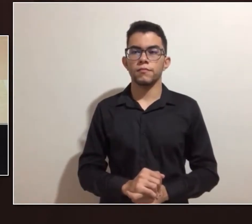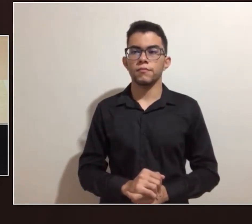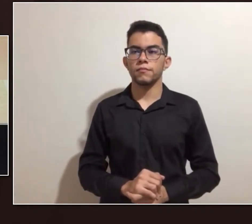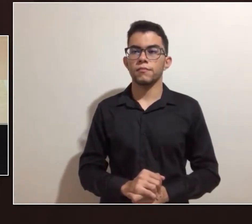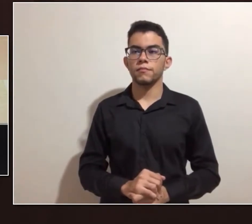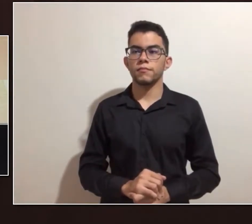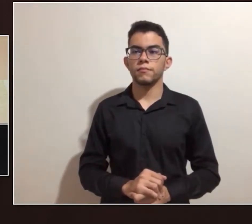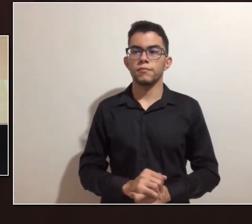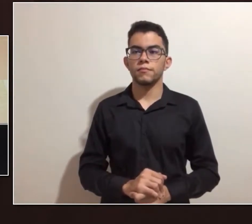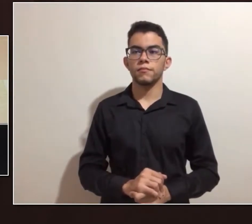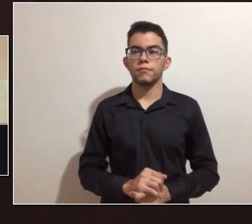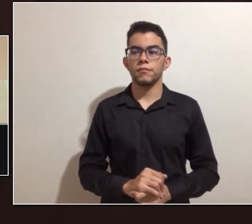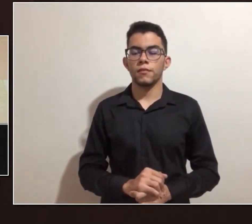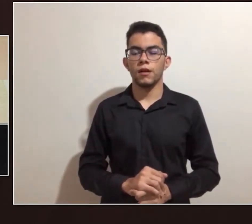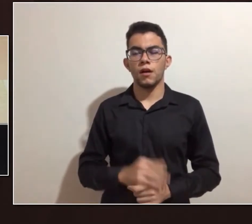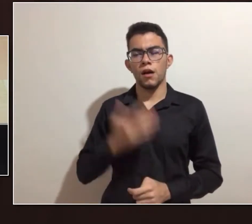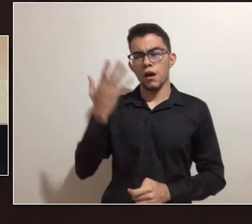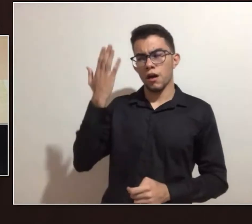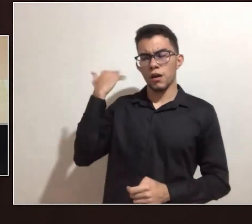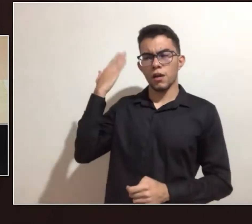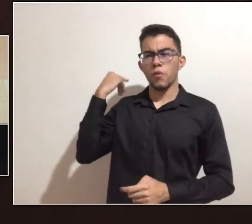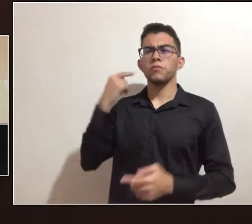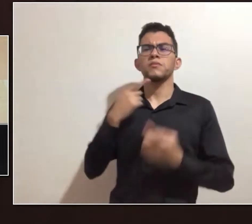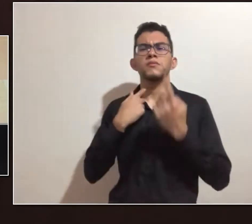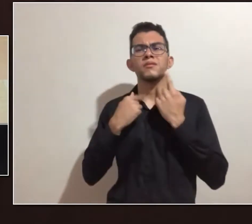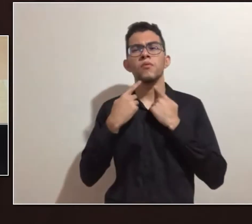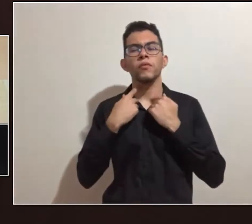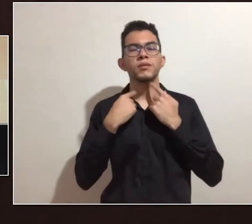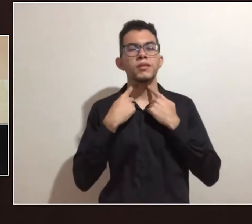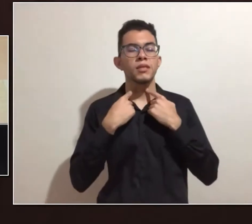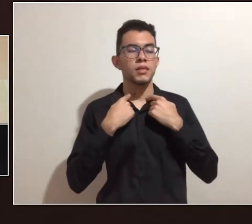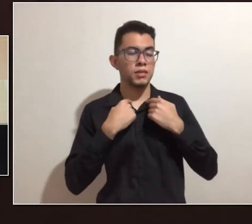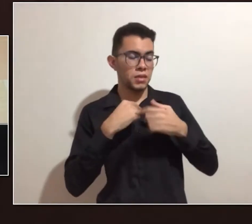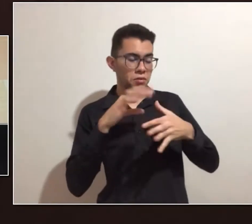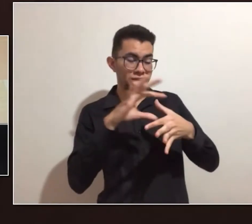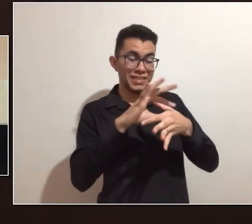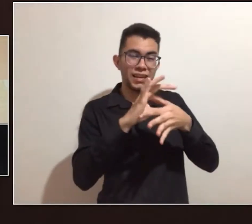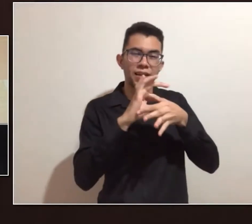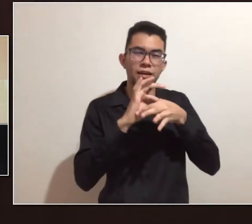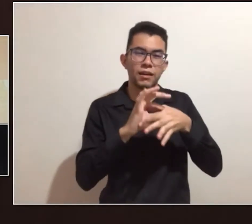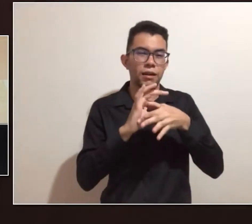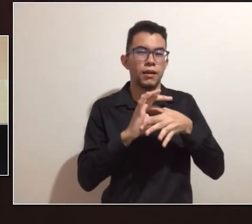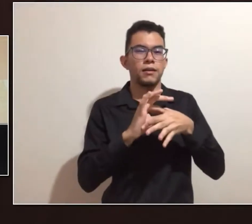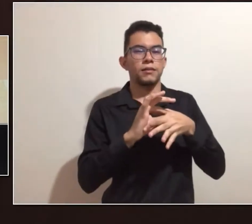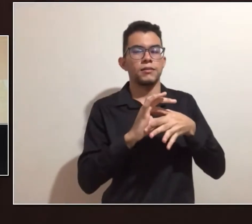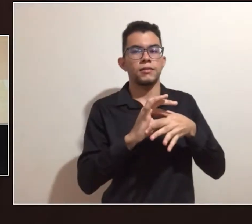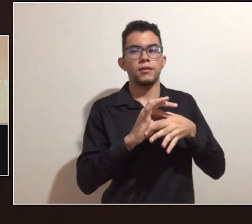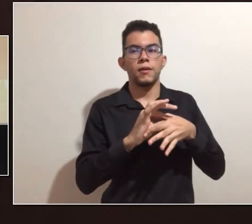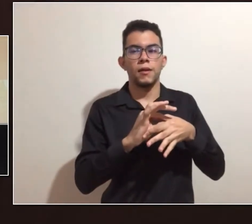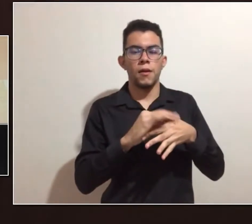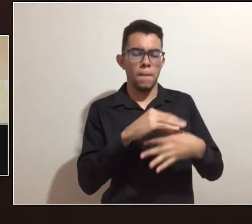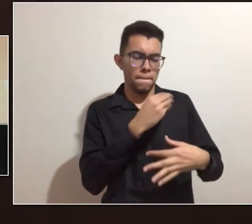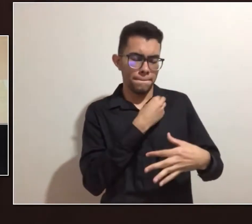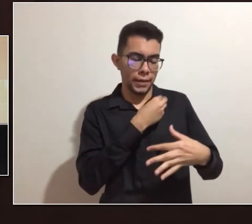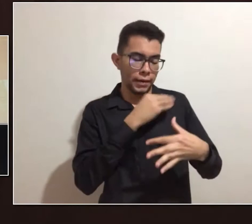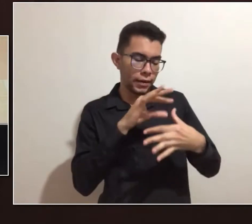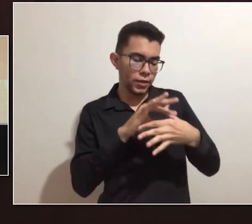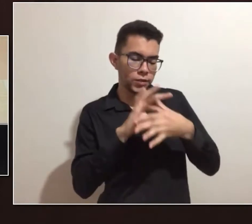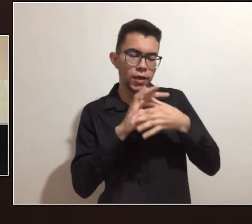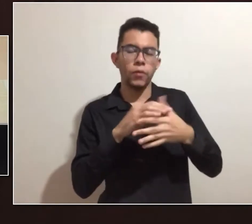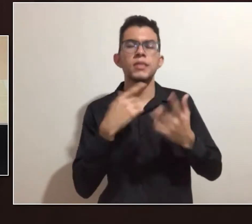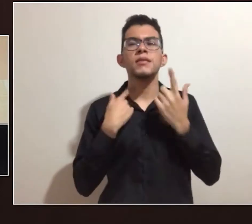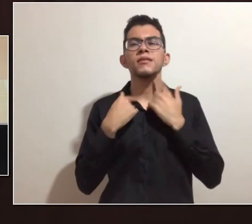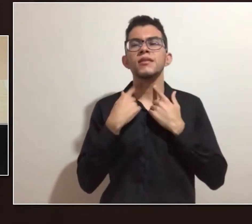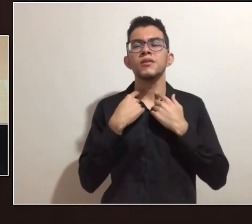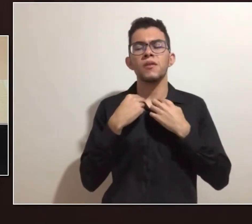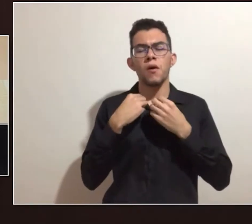seus desejos sexuais, a sua lascívia, né? Não faça